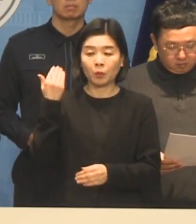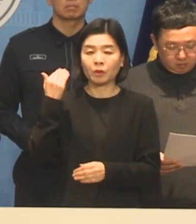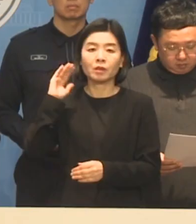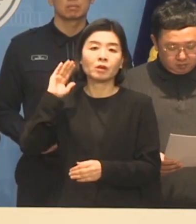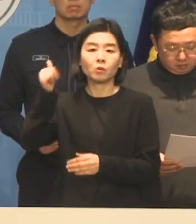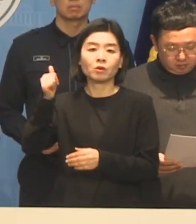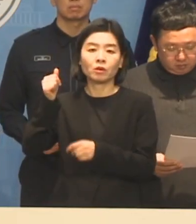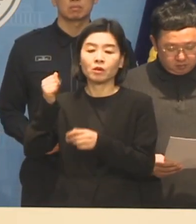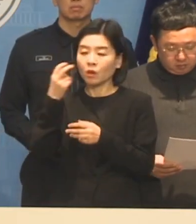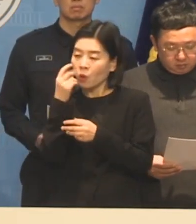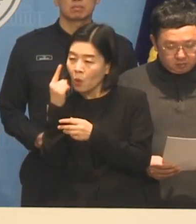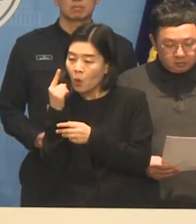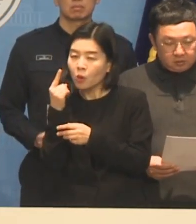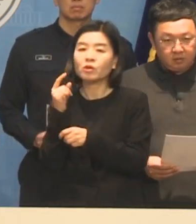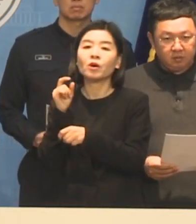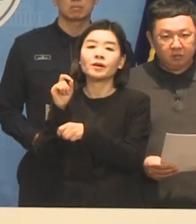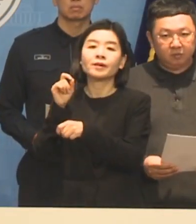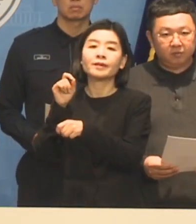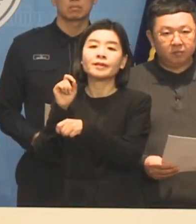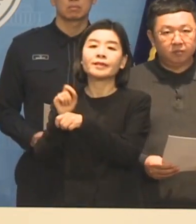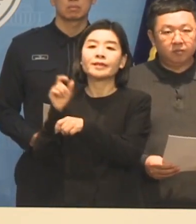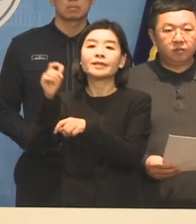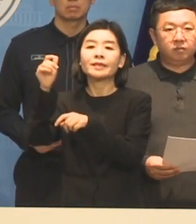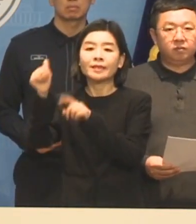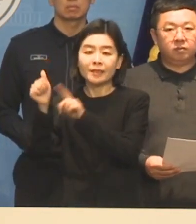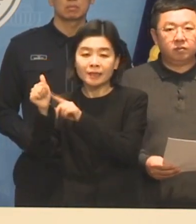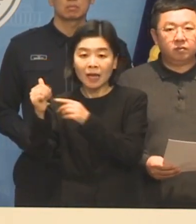경호처 출신 인사가 항공보안을 책임지는